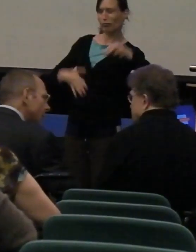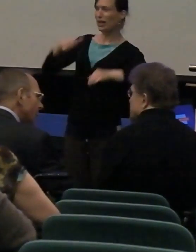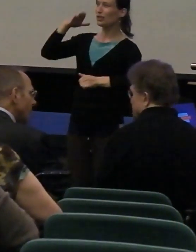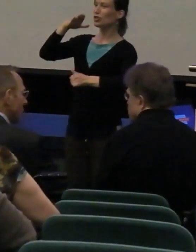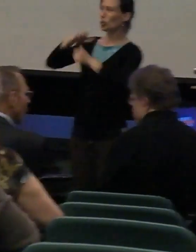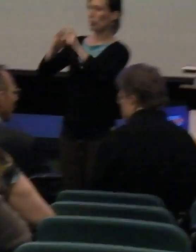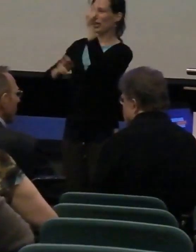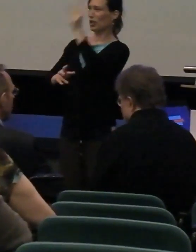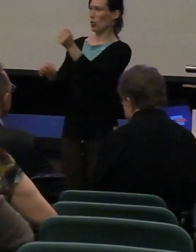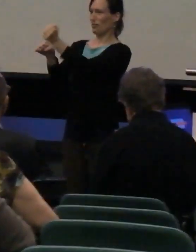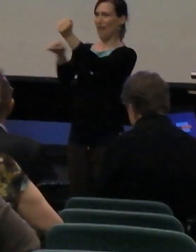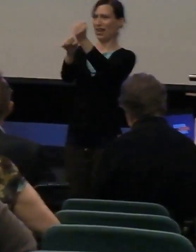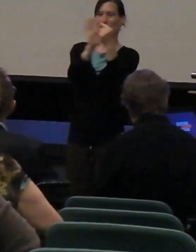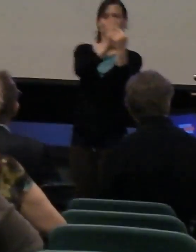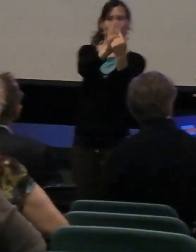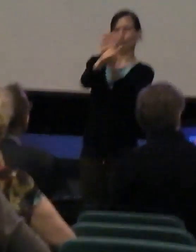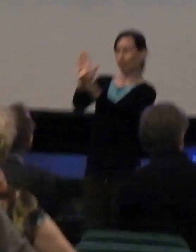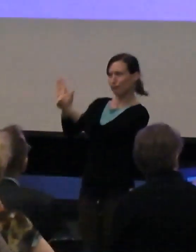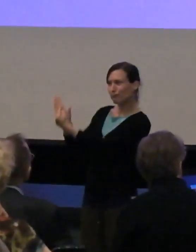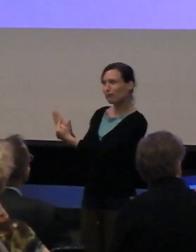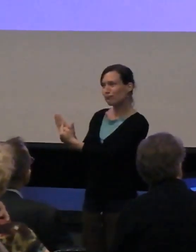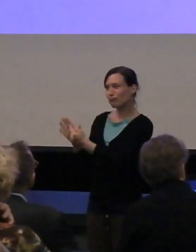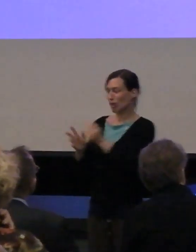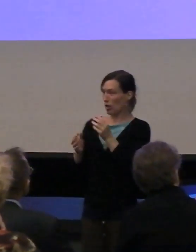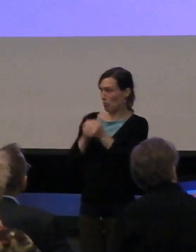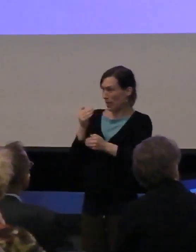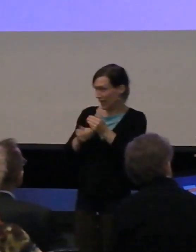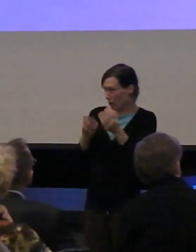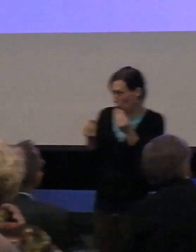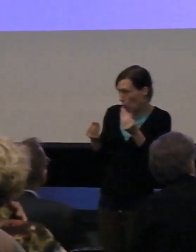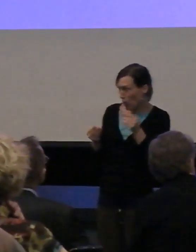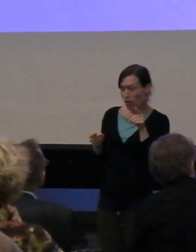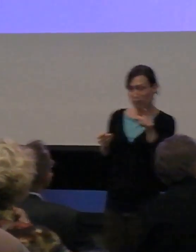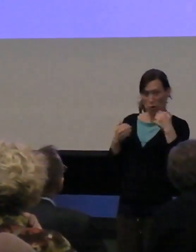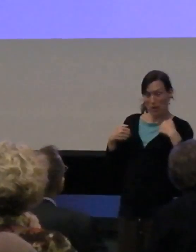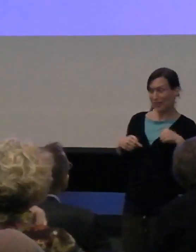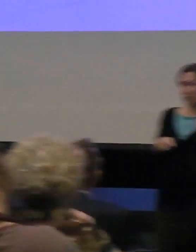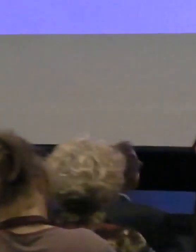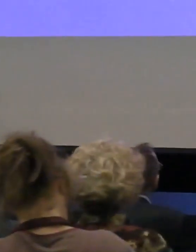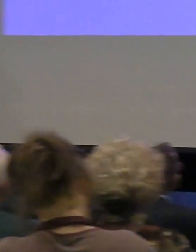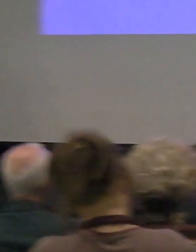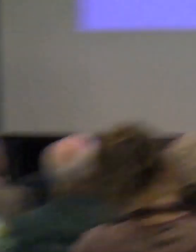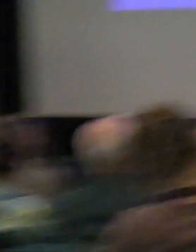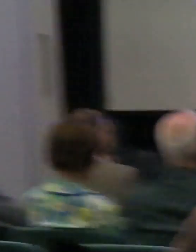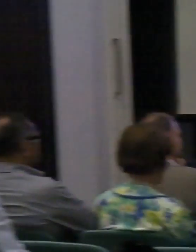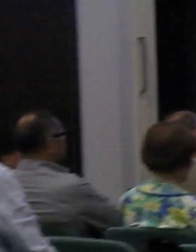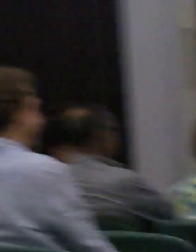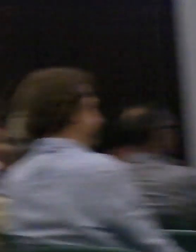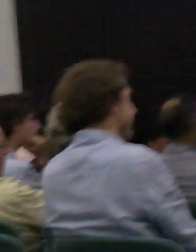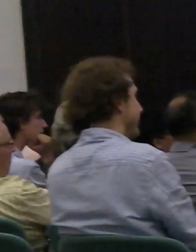zien. Op een manier dat ook toegankelijk gemaakt wordt voor mensen die wat minder goed horen.